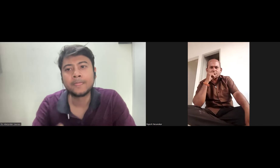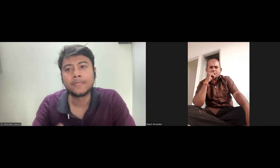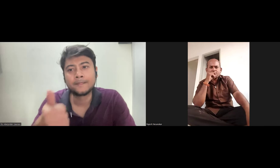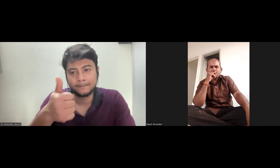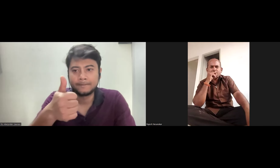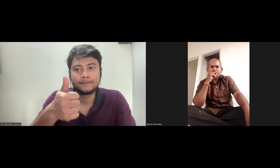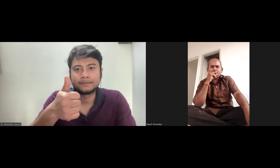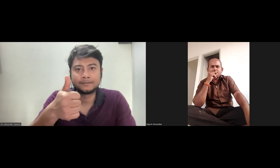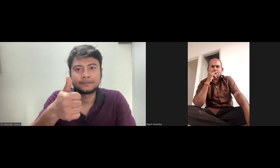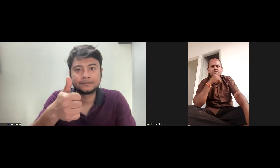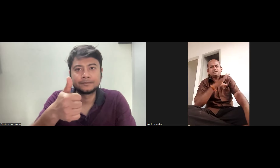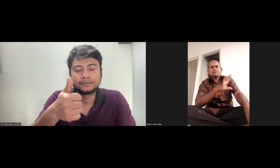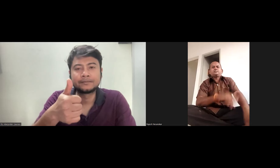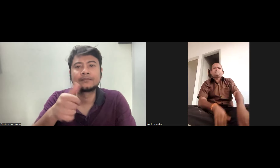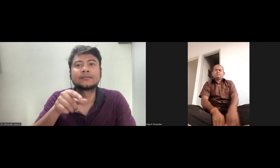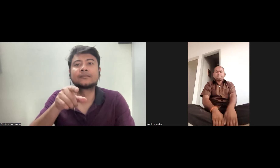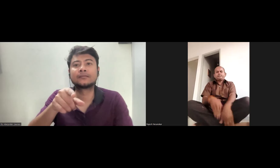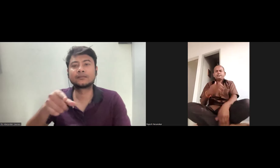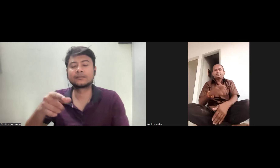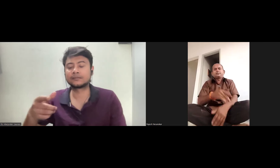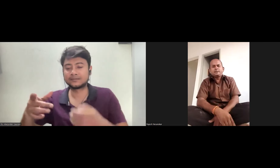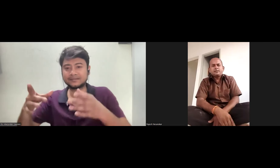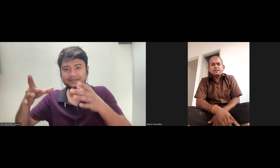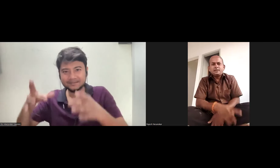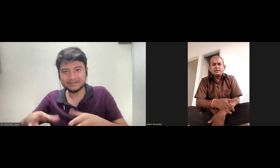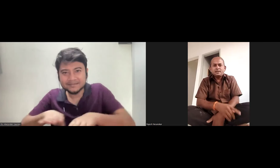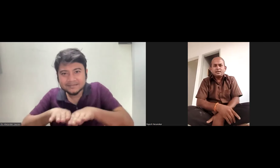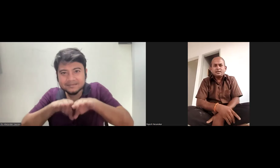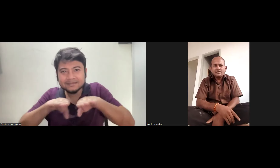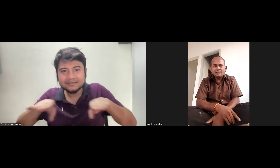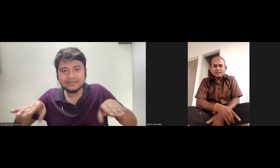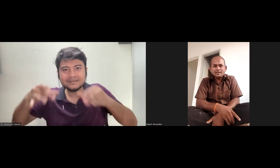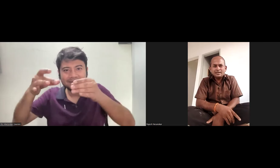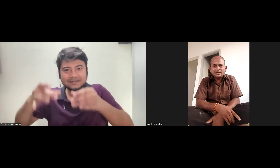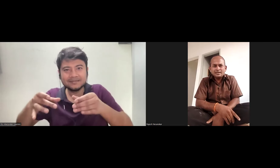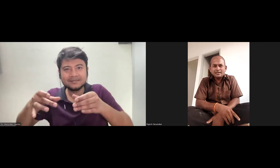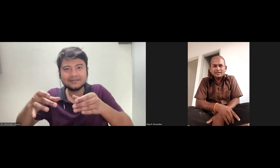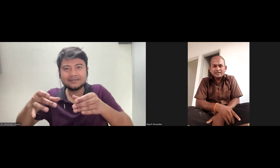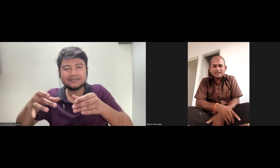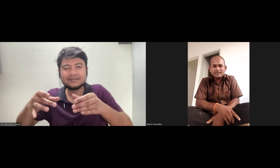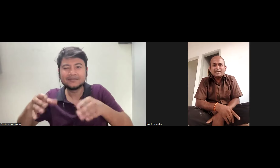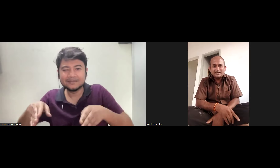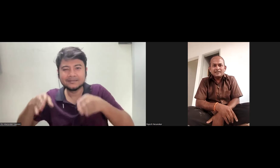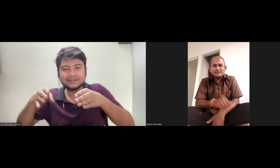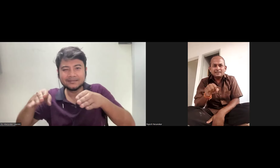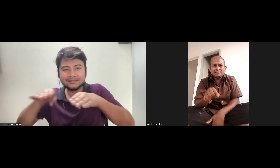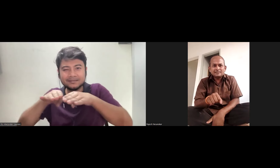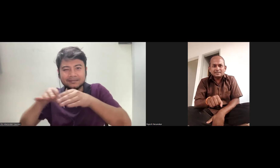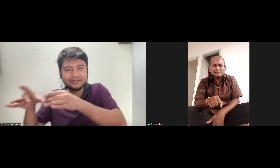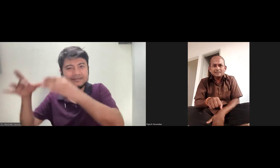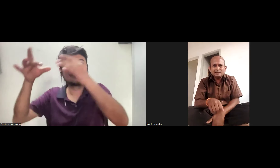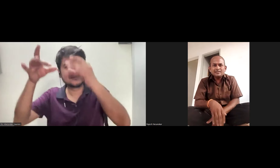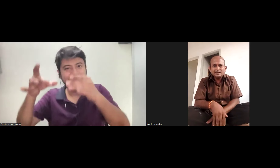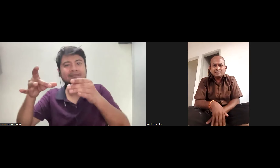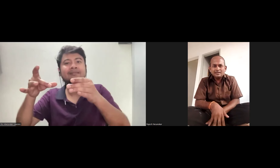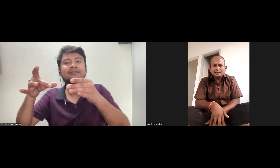इफ इट्स बेटर इफ यू कीप इट ऑन सम काइंड ऑफ अ स्टूल बिकॉज देन योर फीट एंड ऑल द चप्पल्स विल नॉट टच. इट शुड बी केप्ट